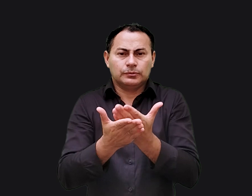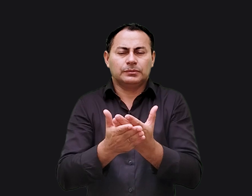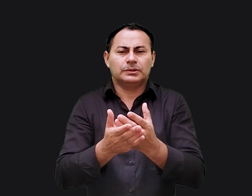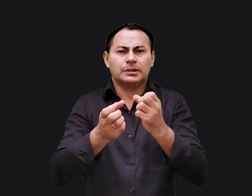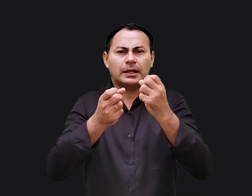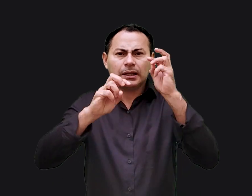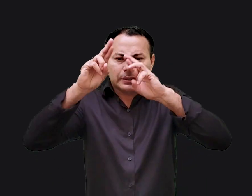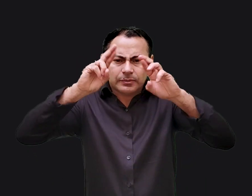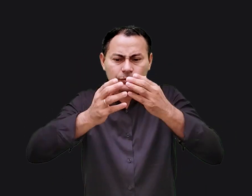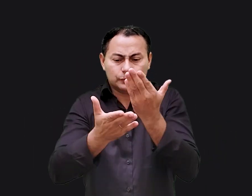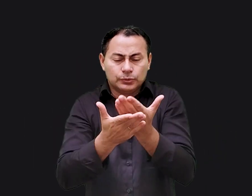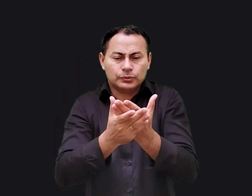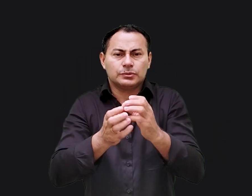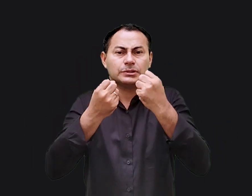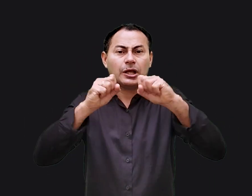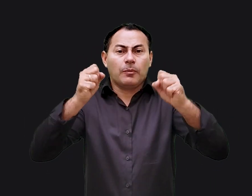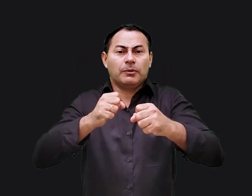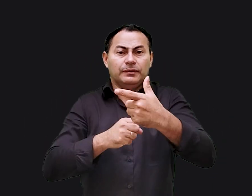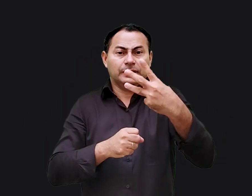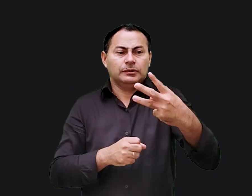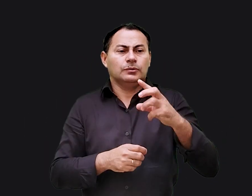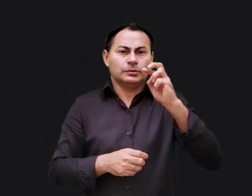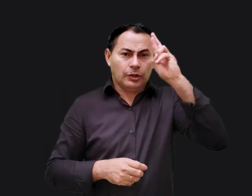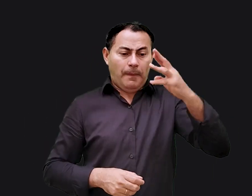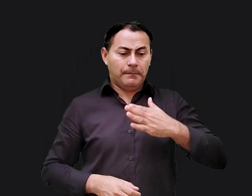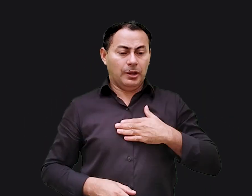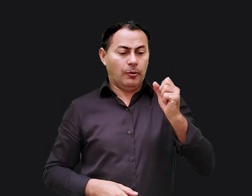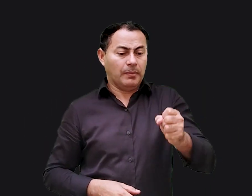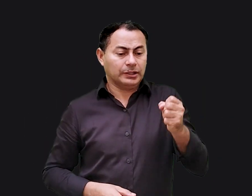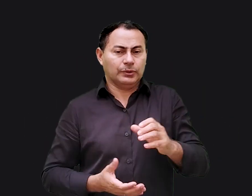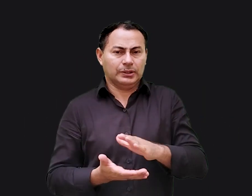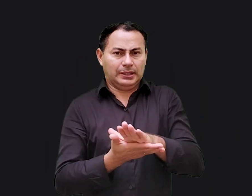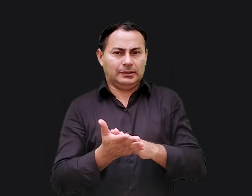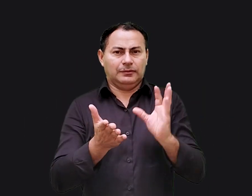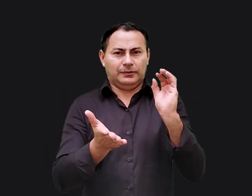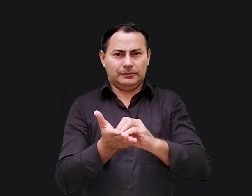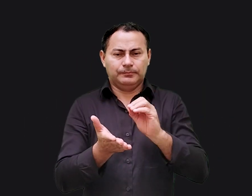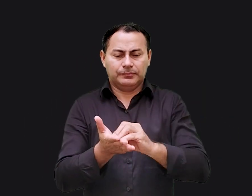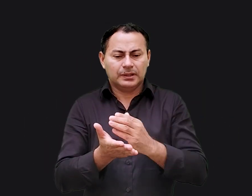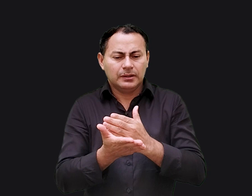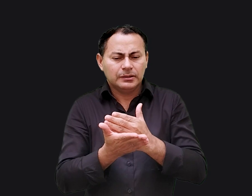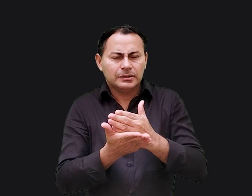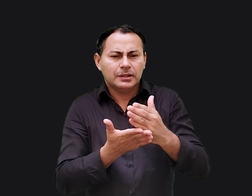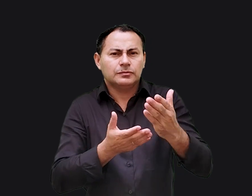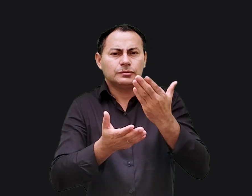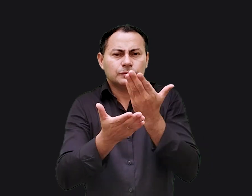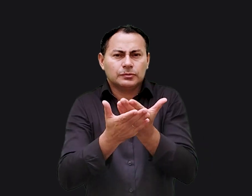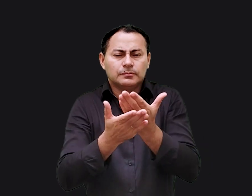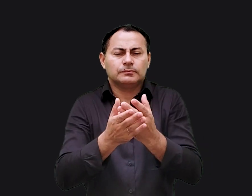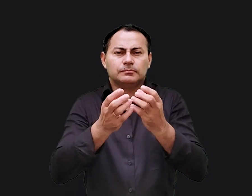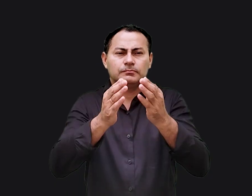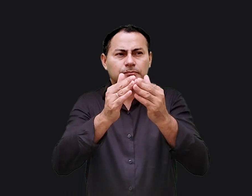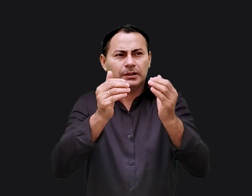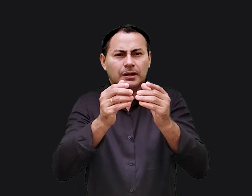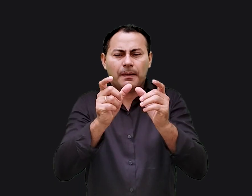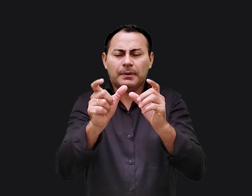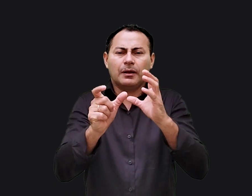Salmo 23. O Senhor é meu pastor, nada me faltará. Iniciei aquele estudo enfocando essas palavras